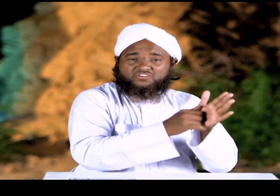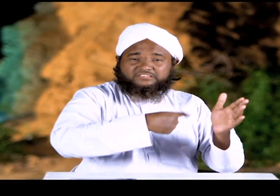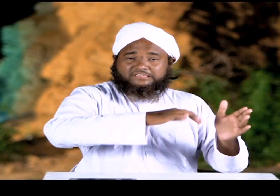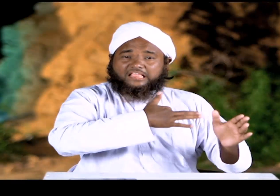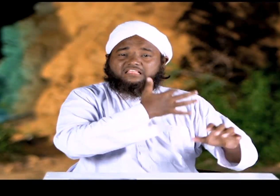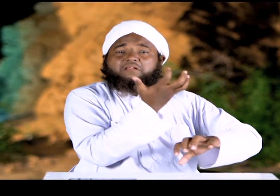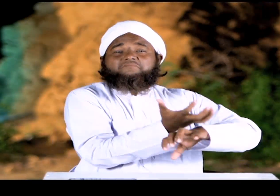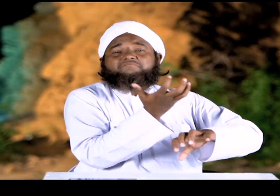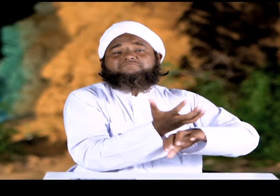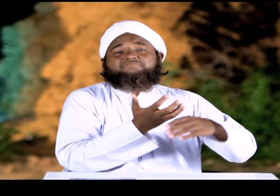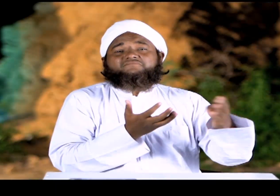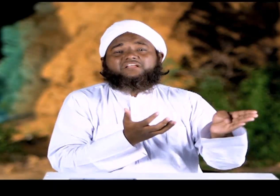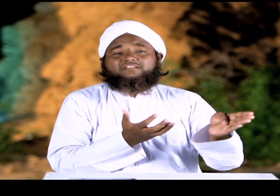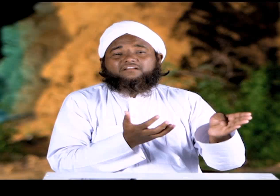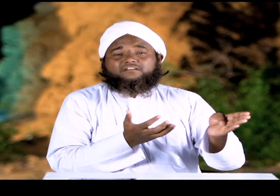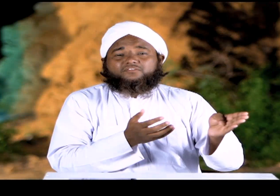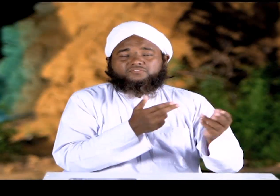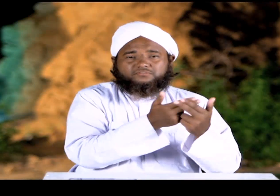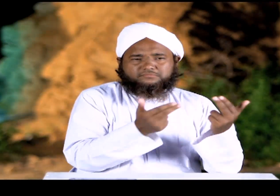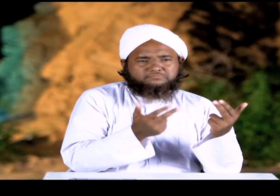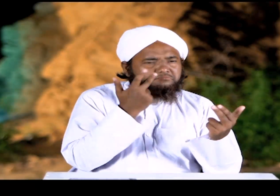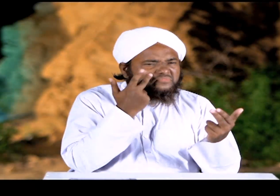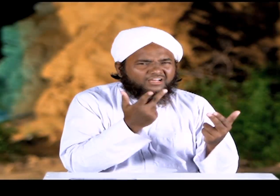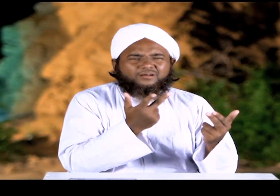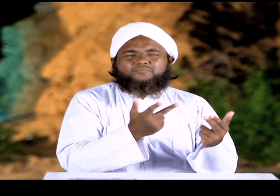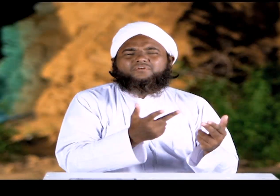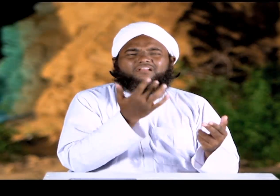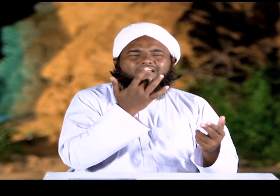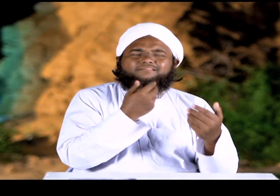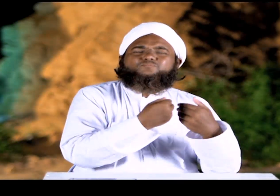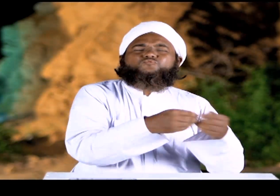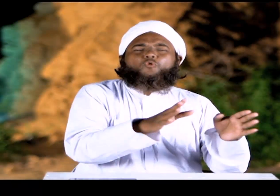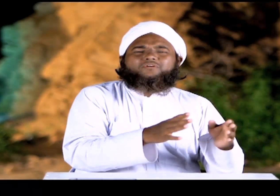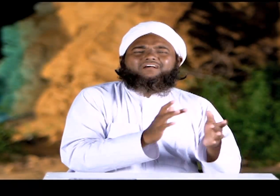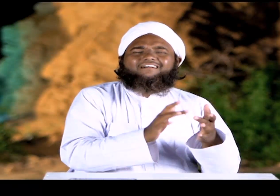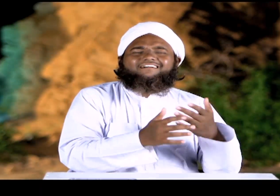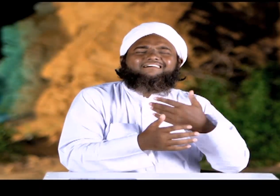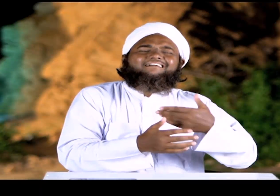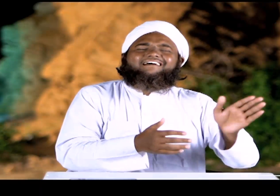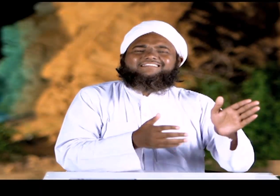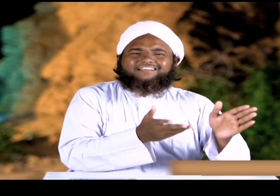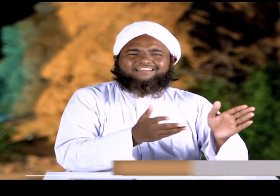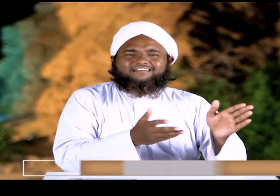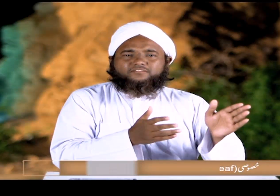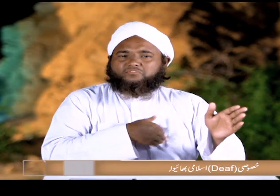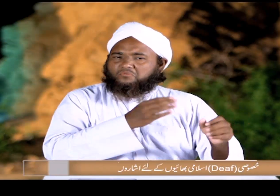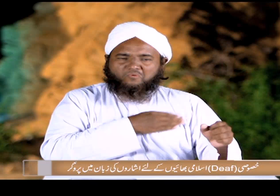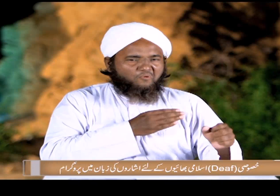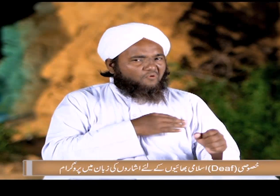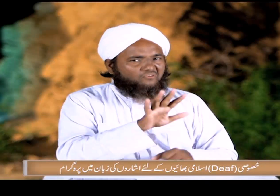اور بے شرموں کو عبرت نہ ہوئی۔ اس واقعے کو بھی ان لوگوں نے اتفاقی امر سمجھ کر نظر انداز کر دیا۔